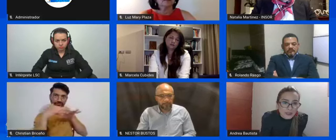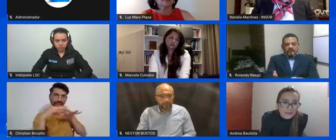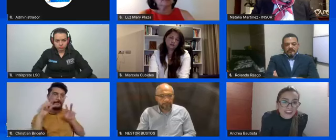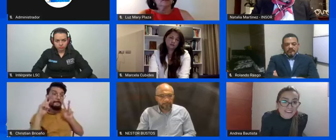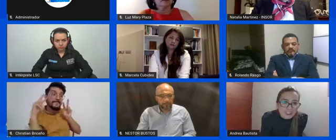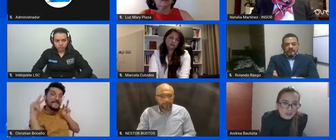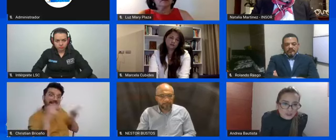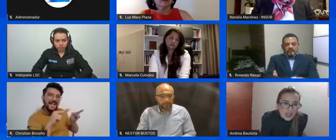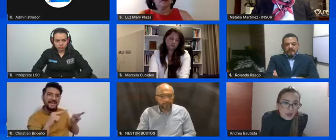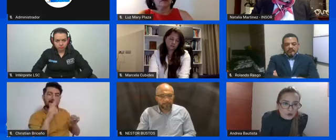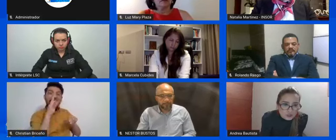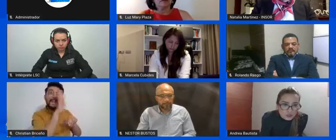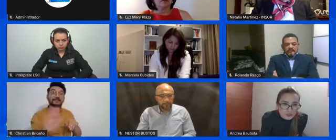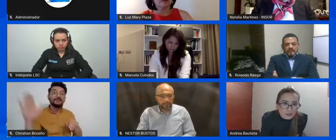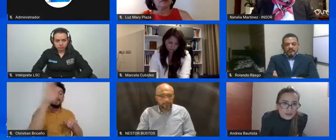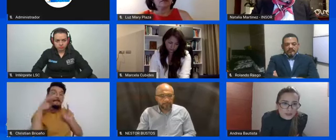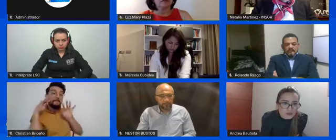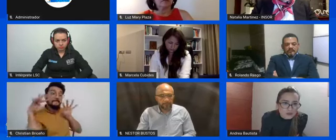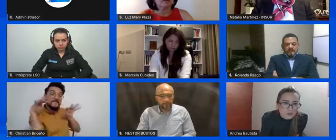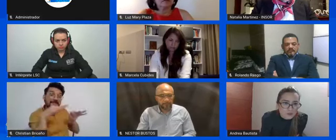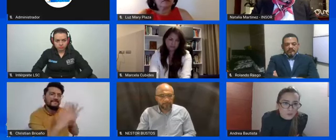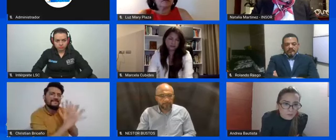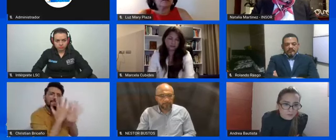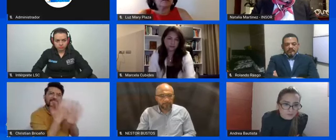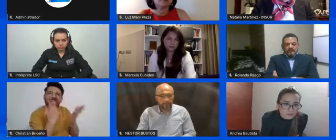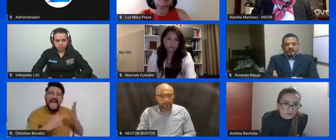pero también abrirnos a otros medios